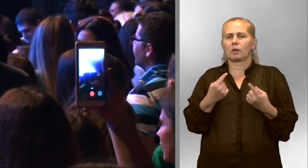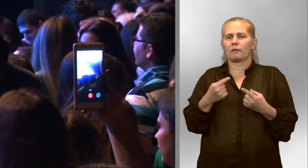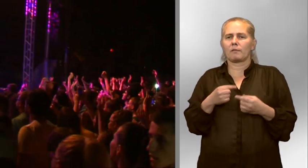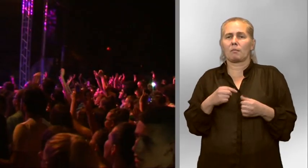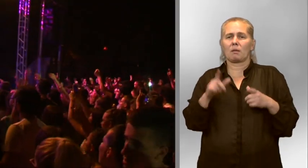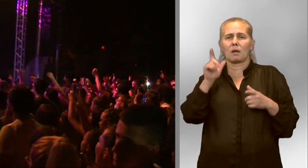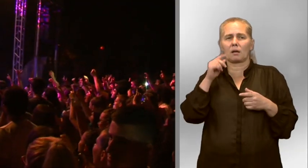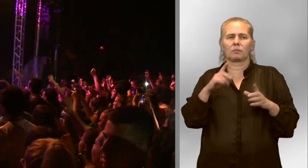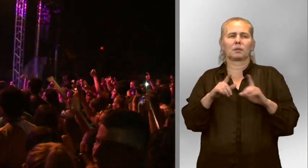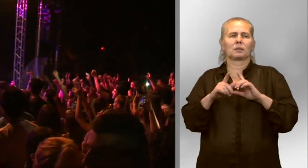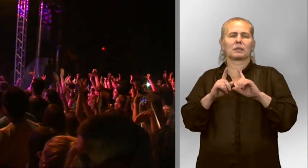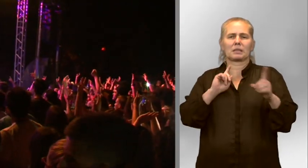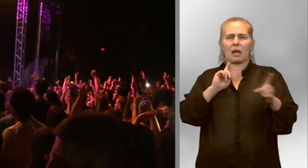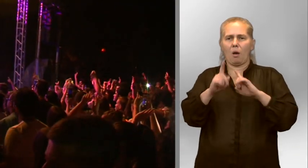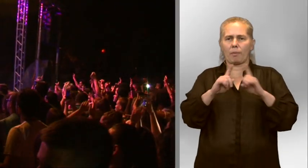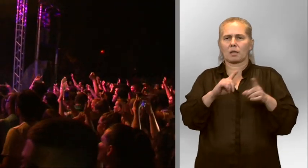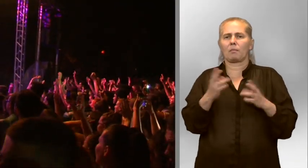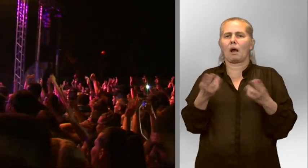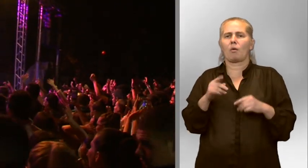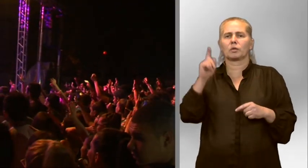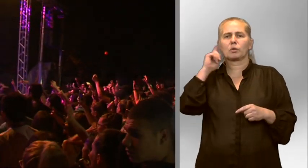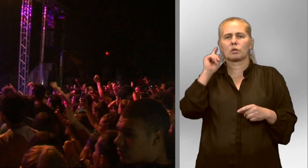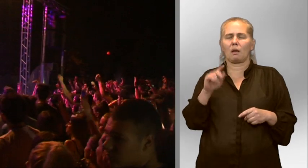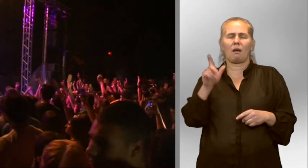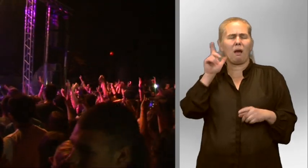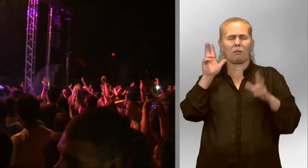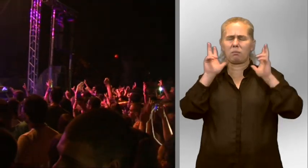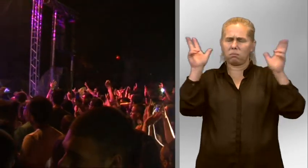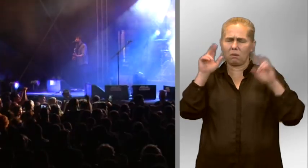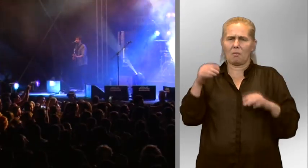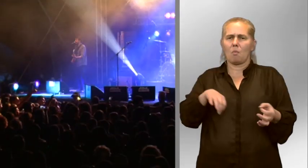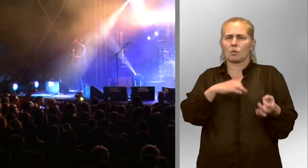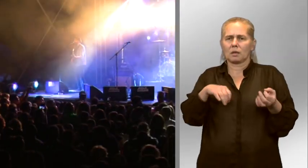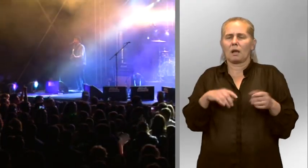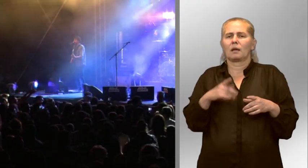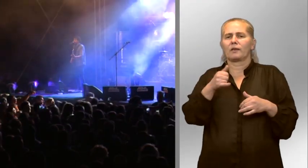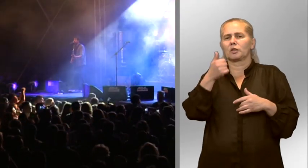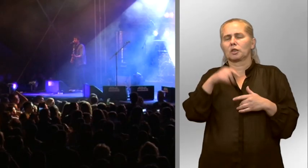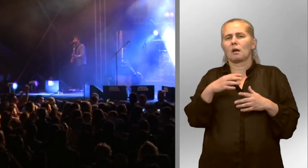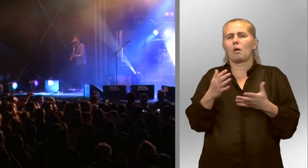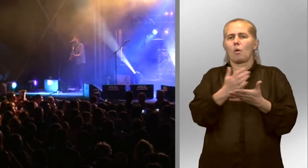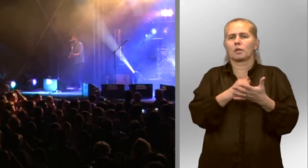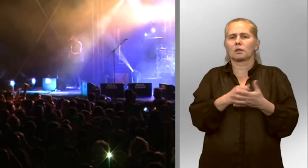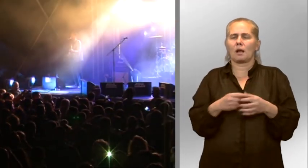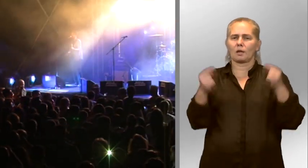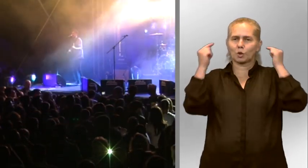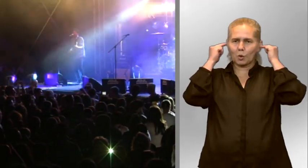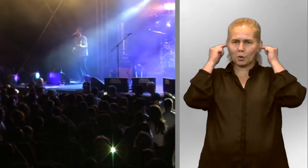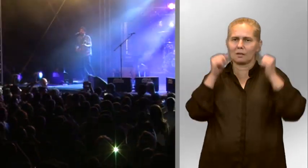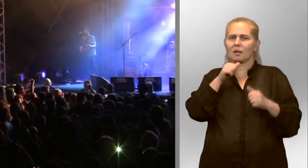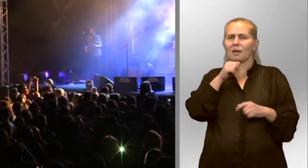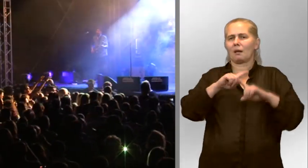uslovljena intenzivnijim saobraćajem, kao i slušanje glasne muzike, sve češće upotreba slušalica